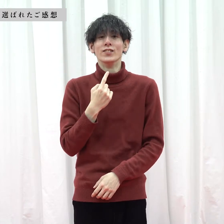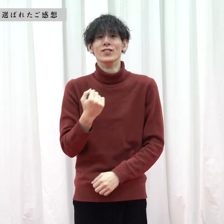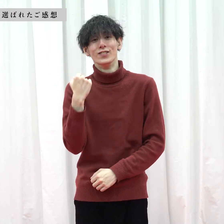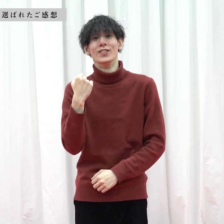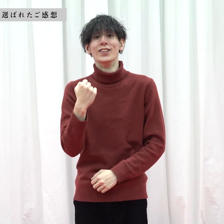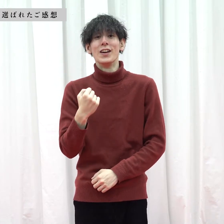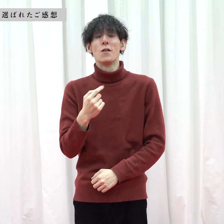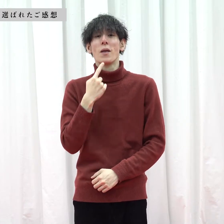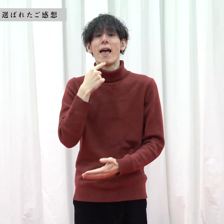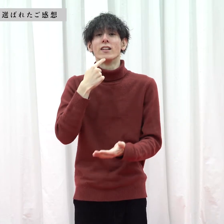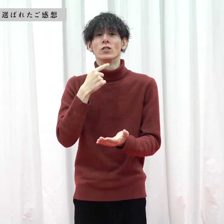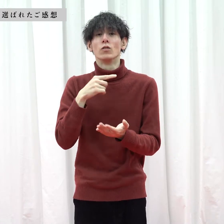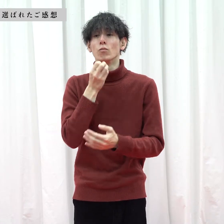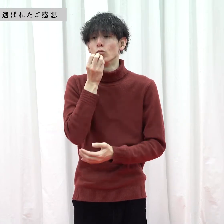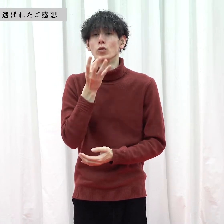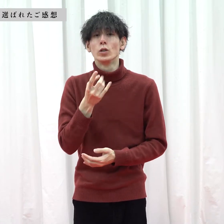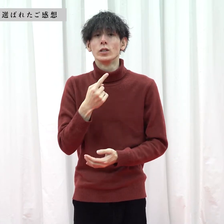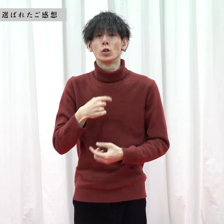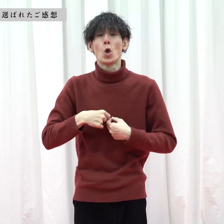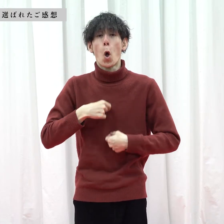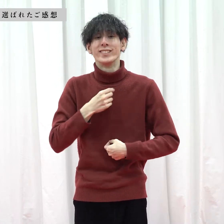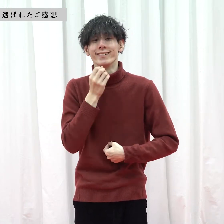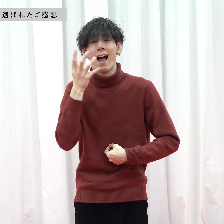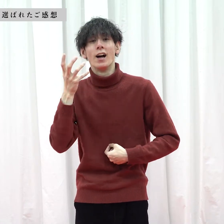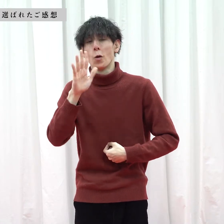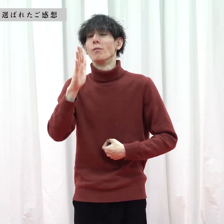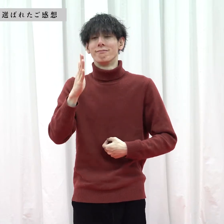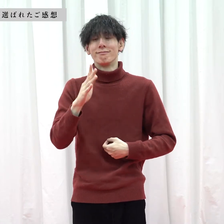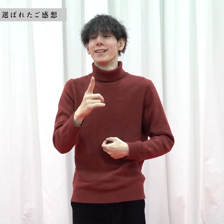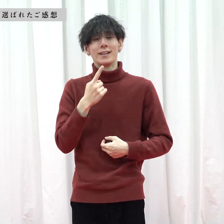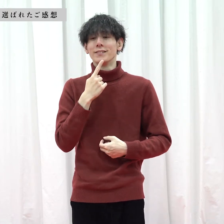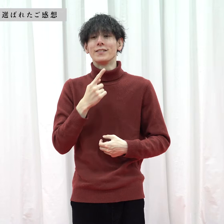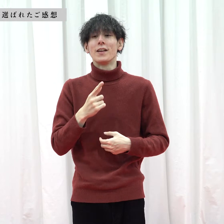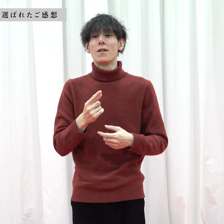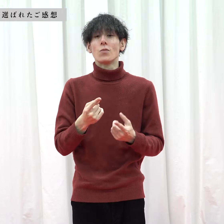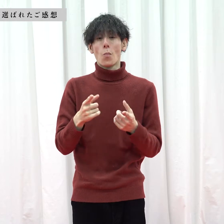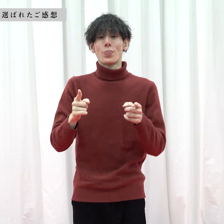にっていうのがもう率直な感想でした。